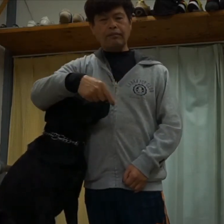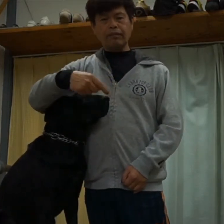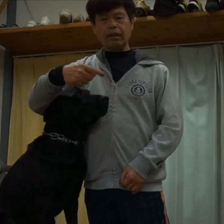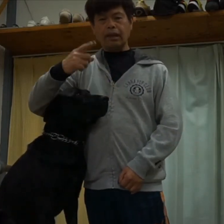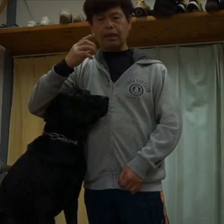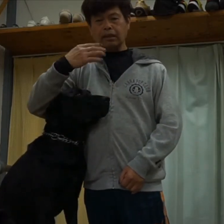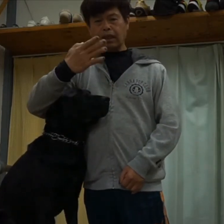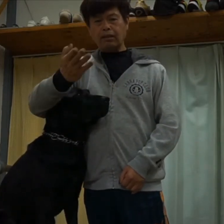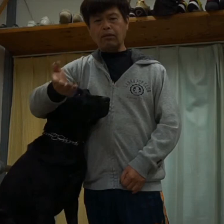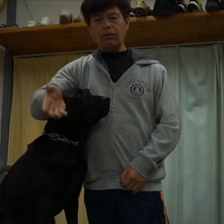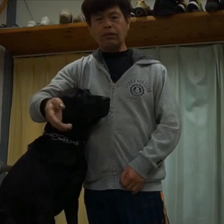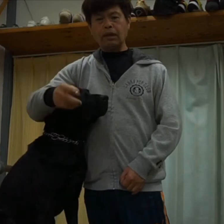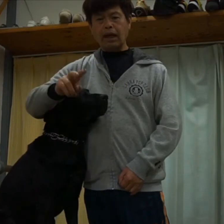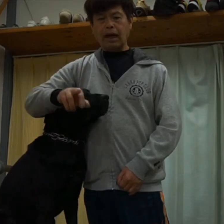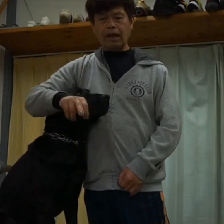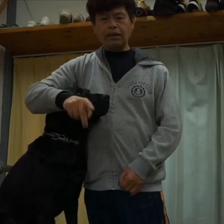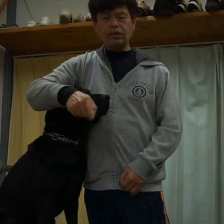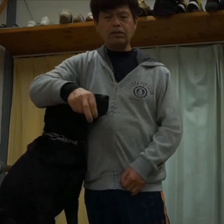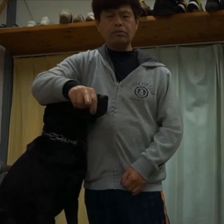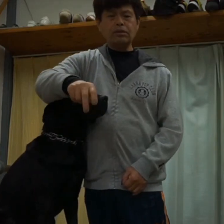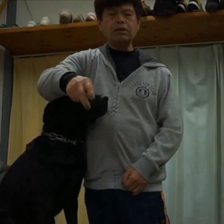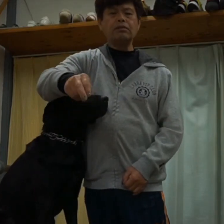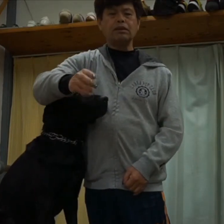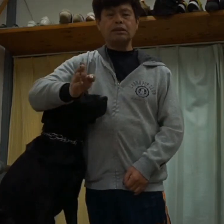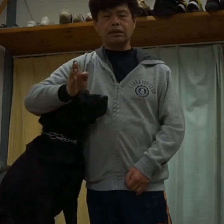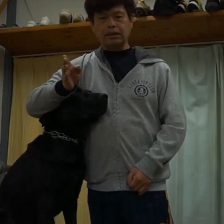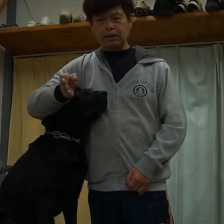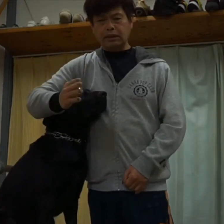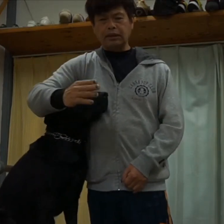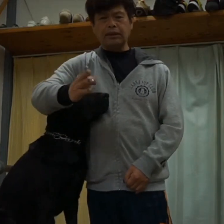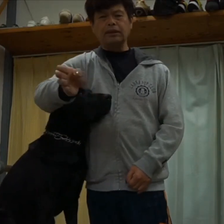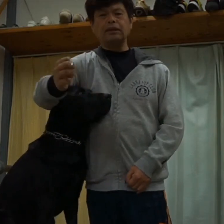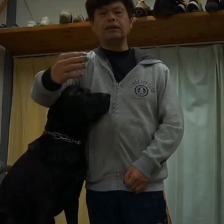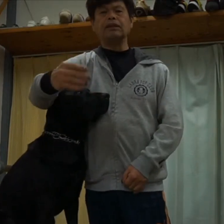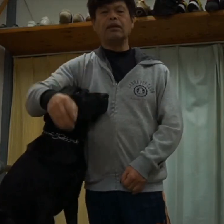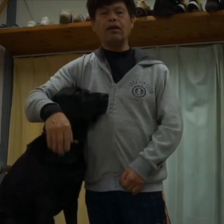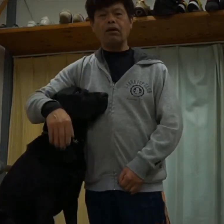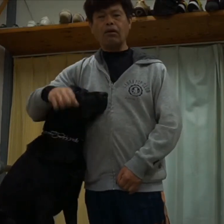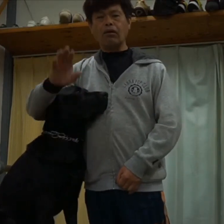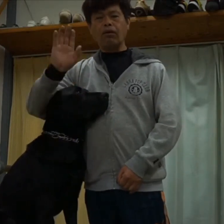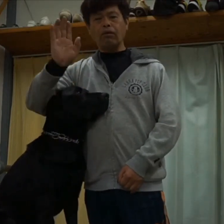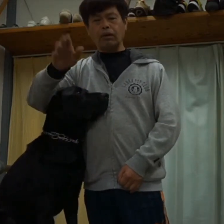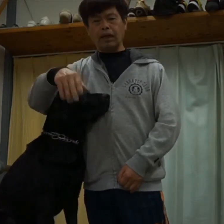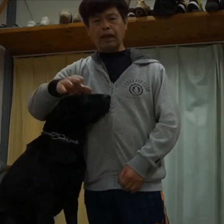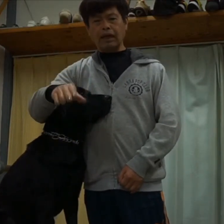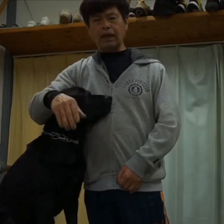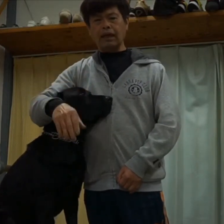あなたの歩む道ホラー